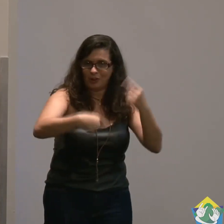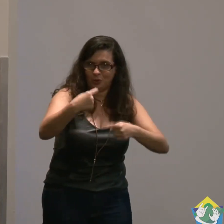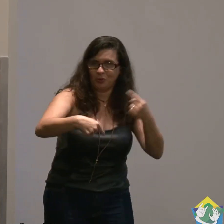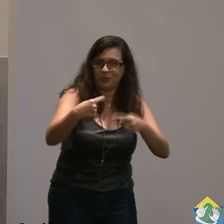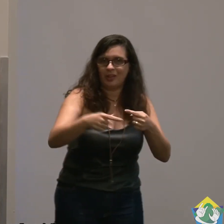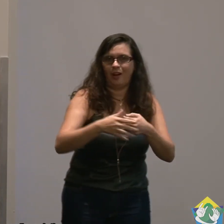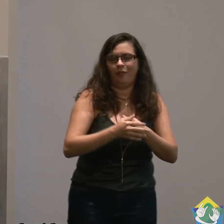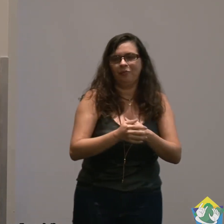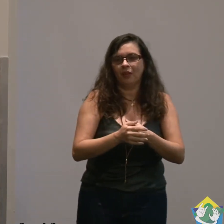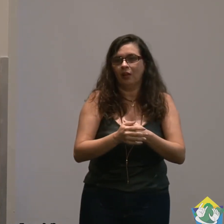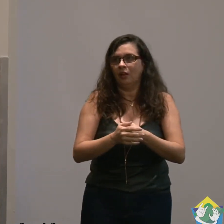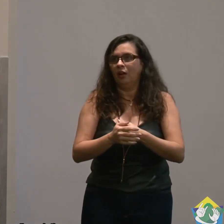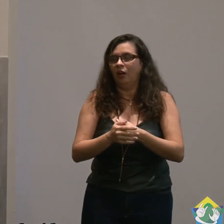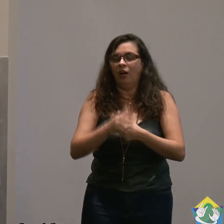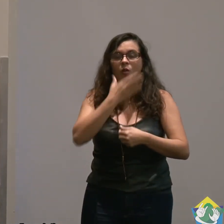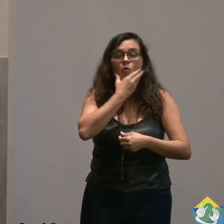em outra discussão